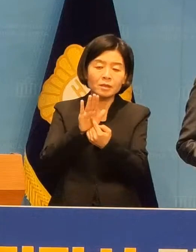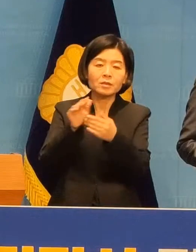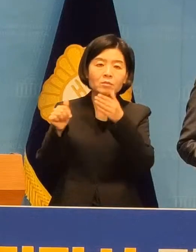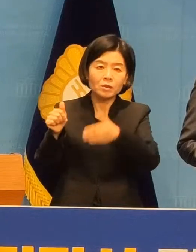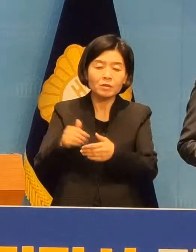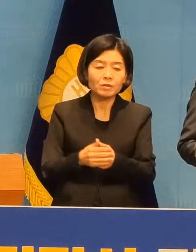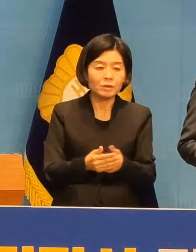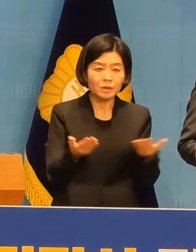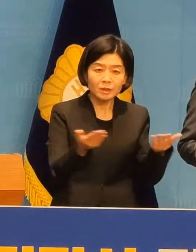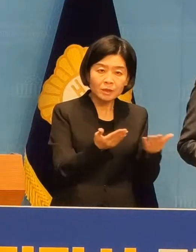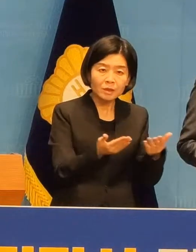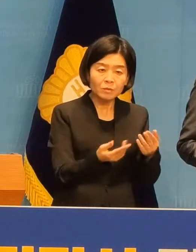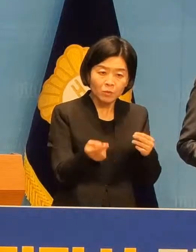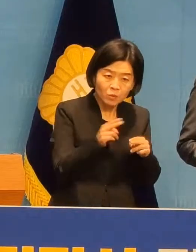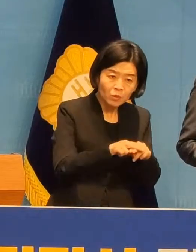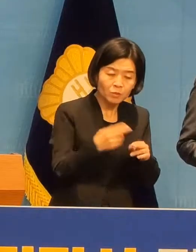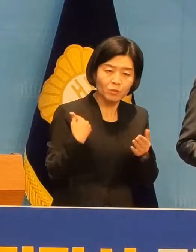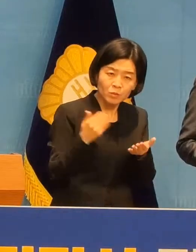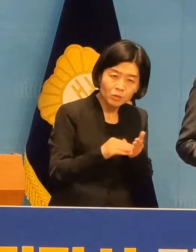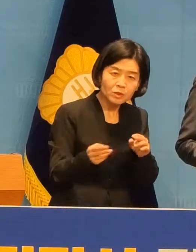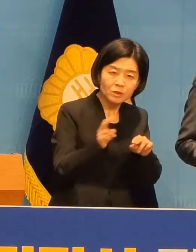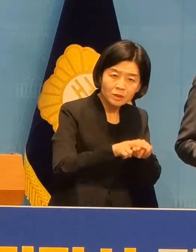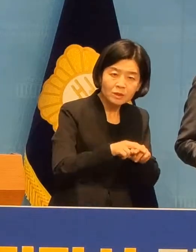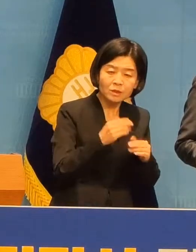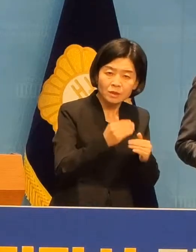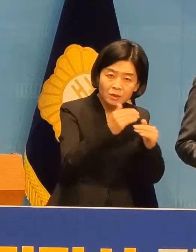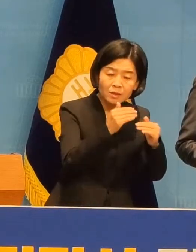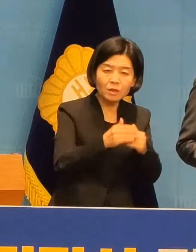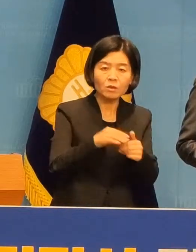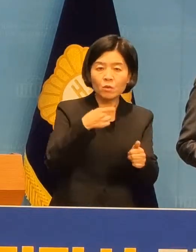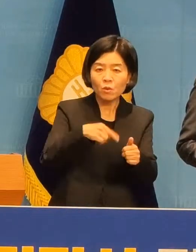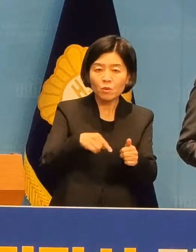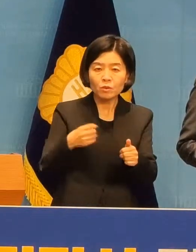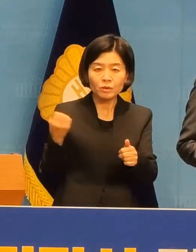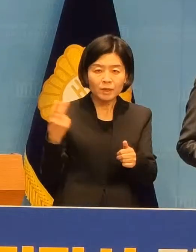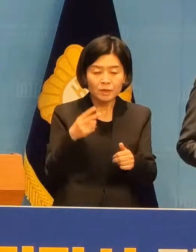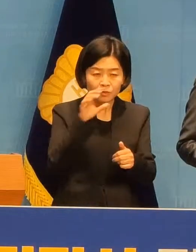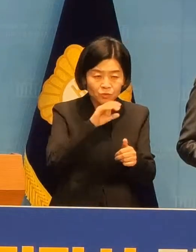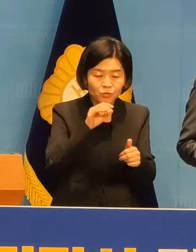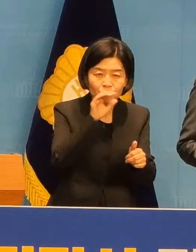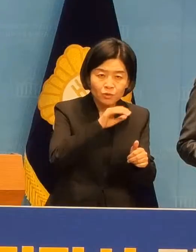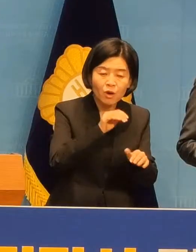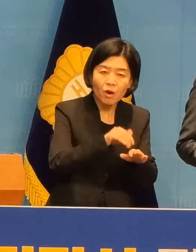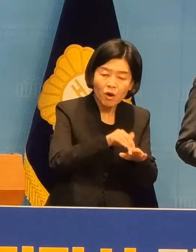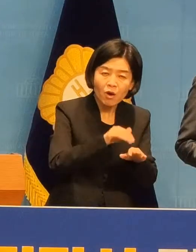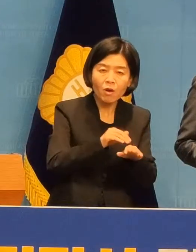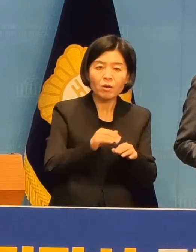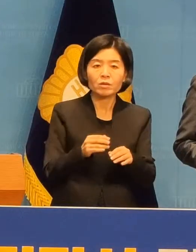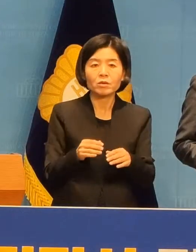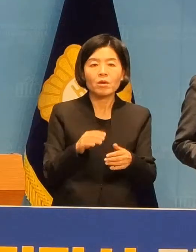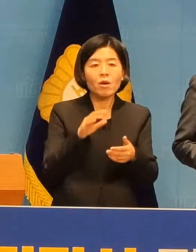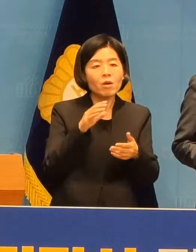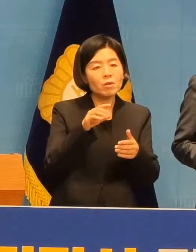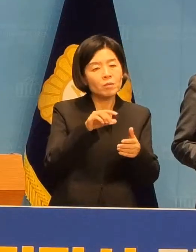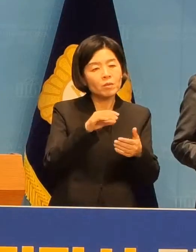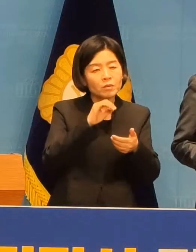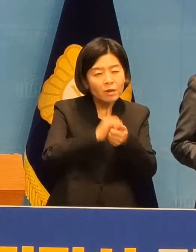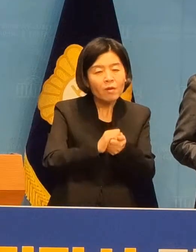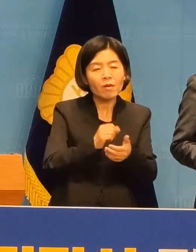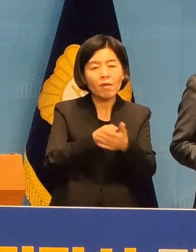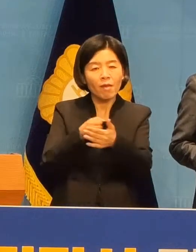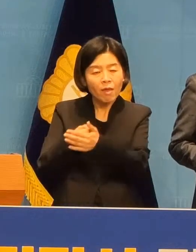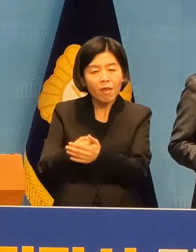전제로 하는 단계적 실행, 교육 재훈련, 한시 재배치, 평가 후 정규 배치 등을